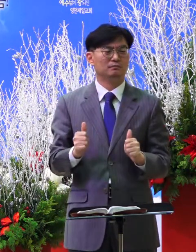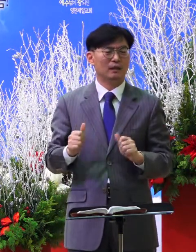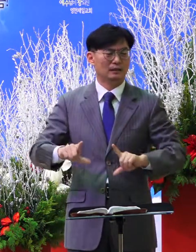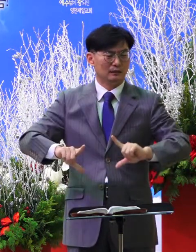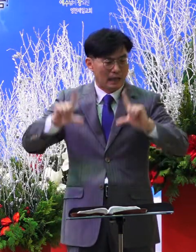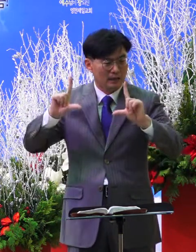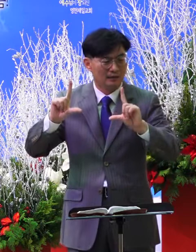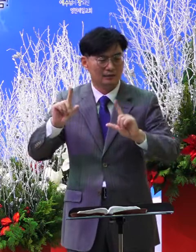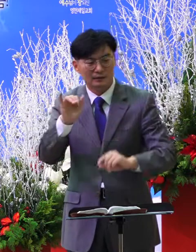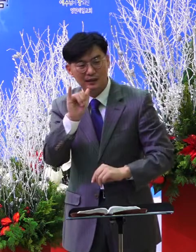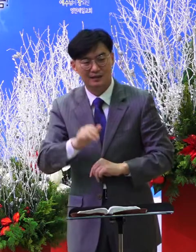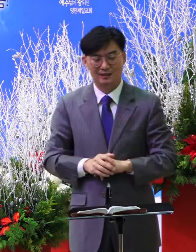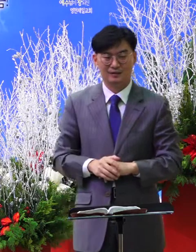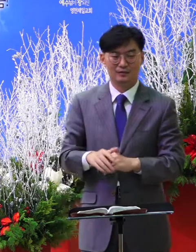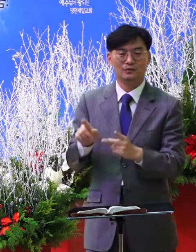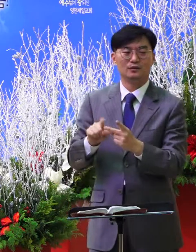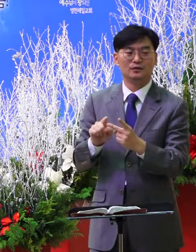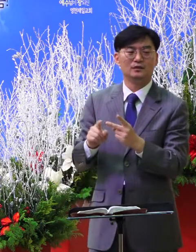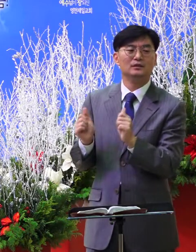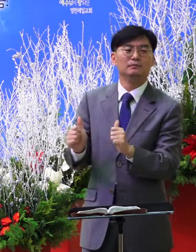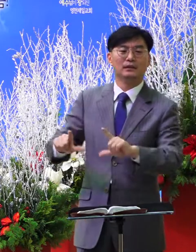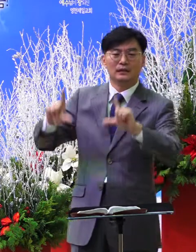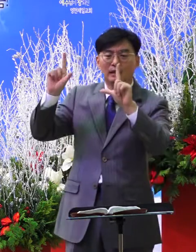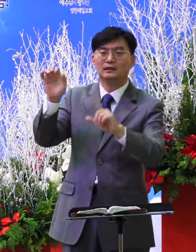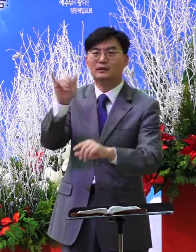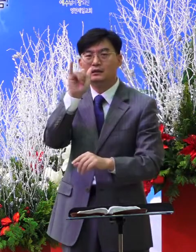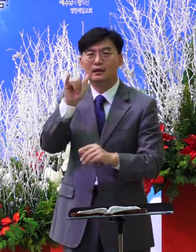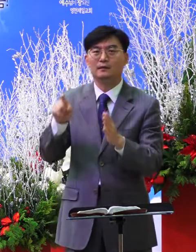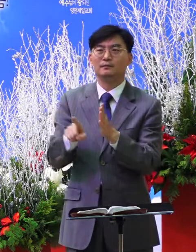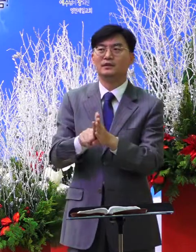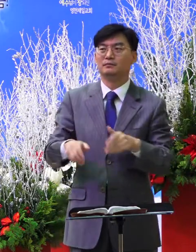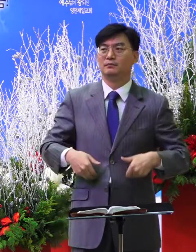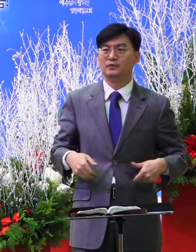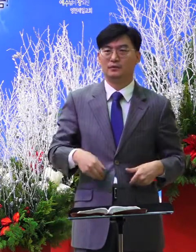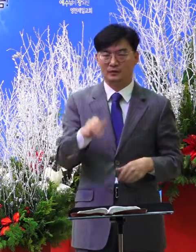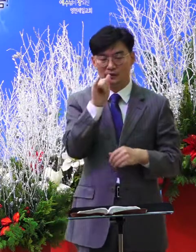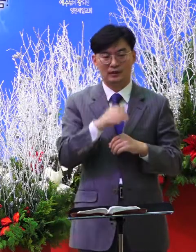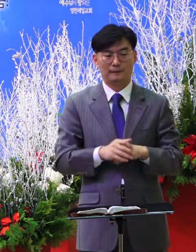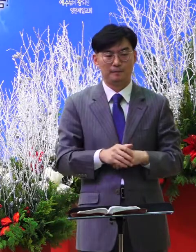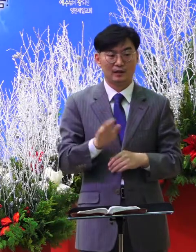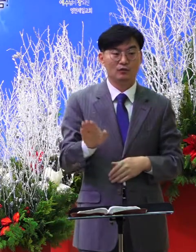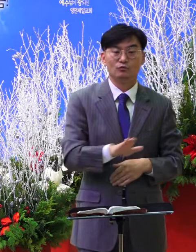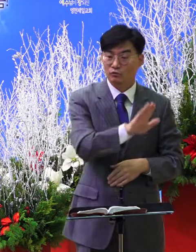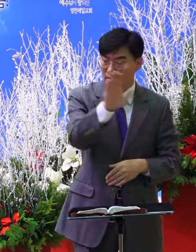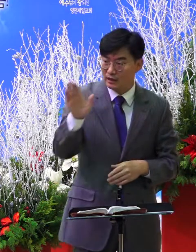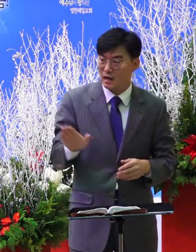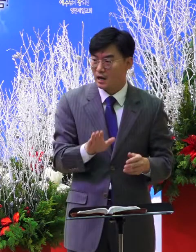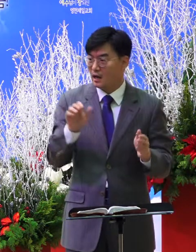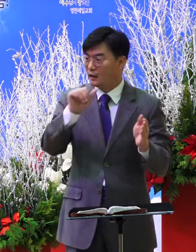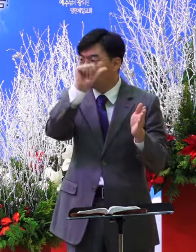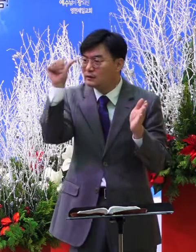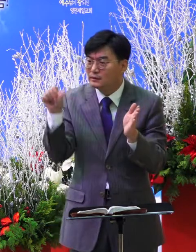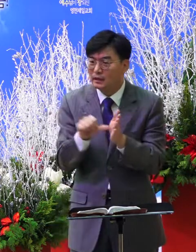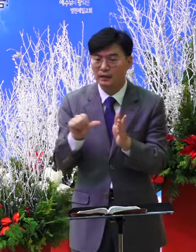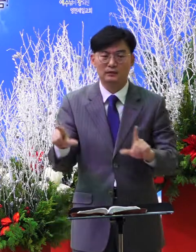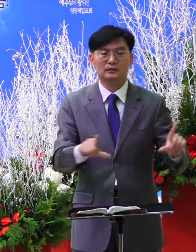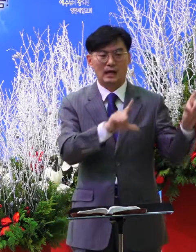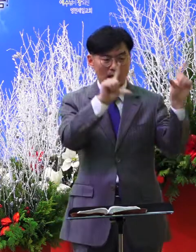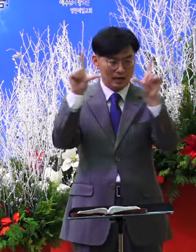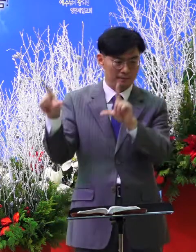지혜입니다. 그래서 오늘 이 시간을 살면서 우리들 인생의 주인이고 이 온 세상, 시간과 공간 모든